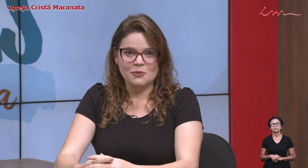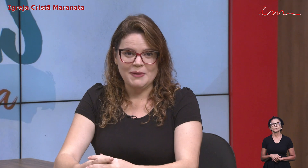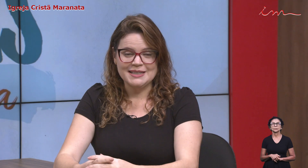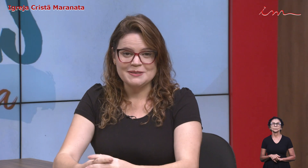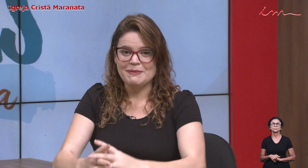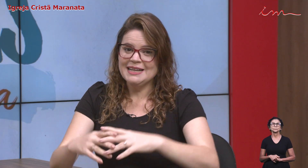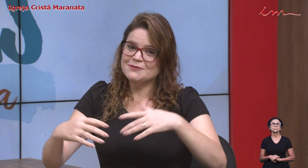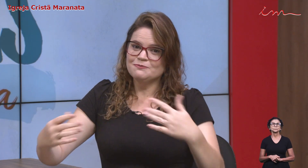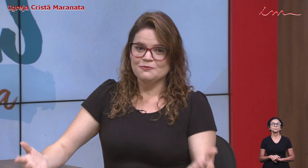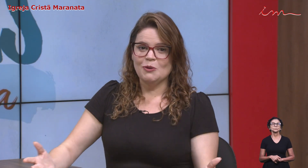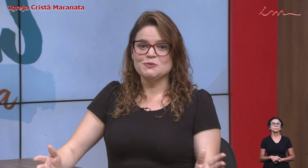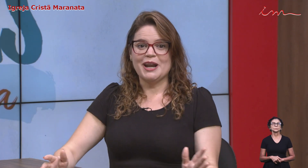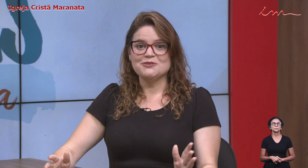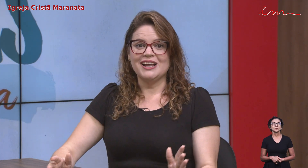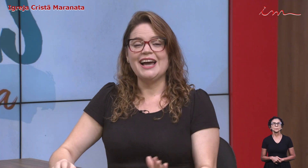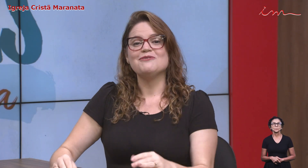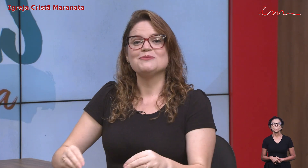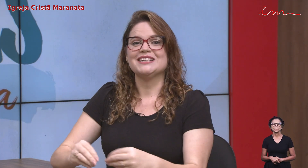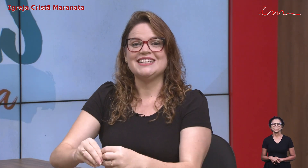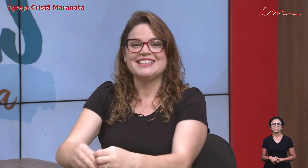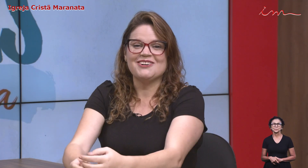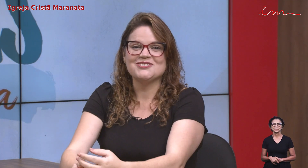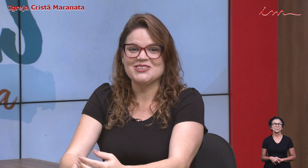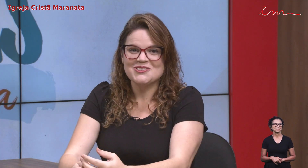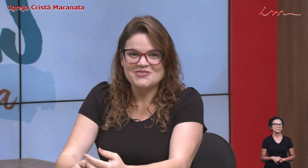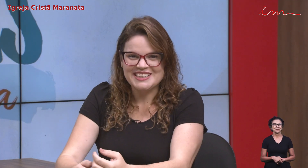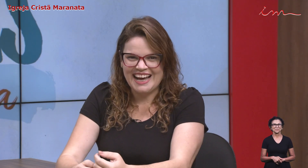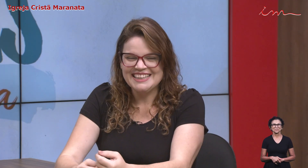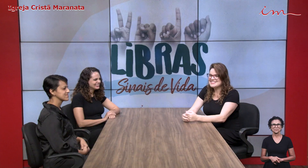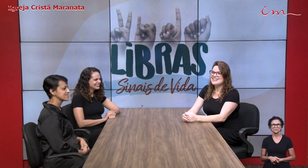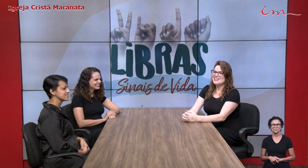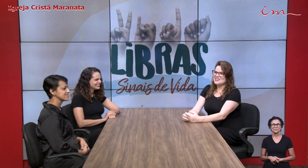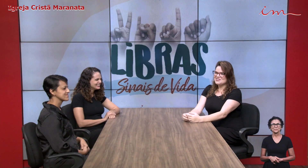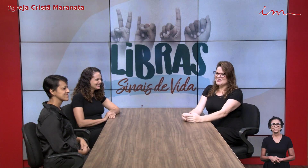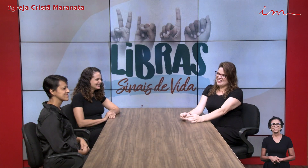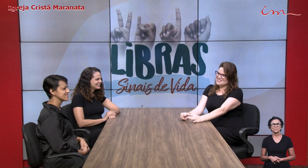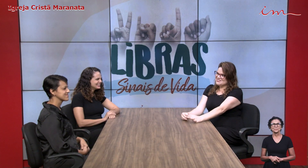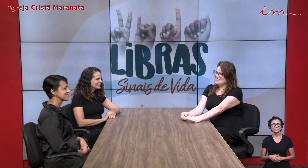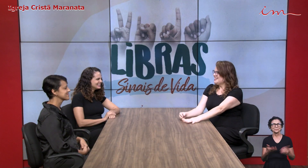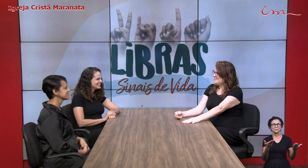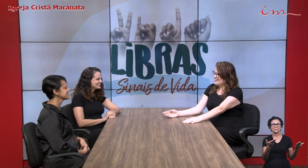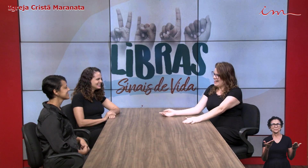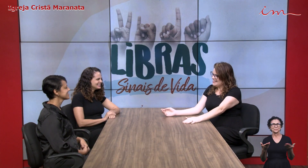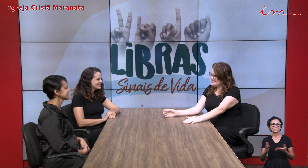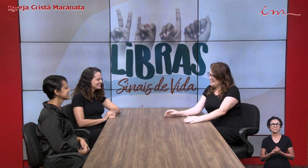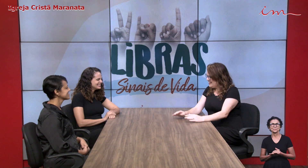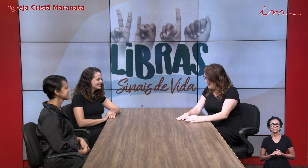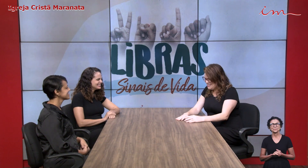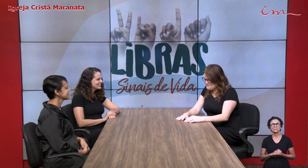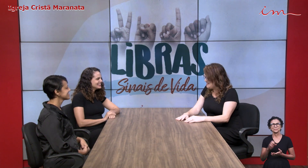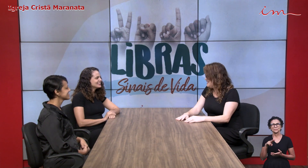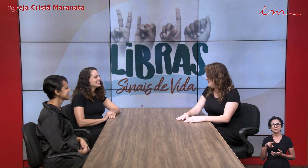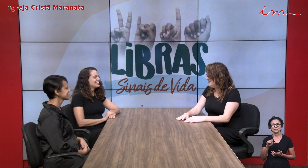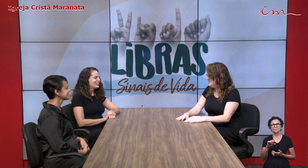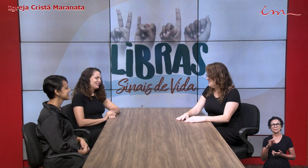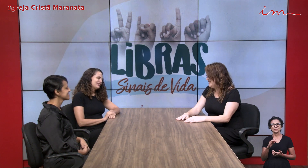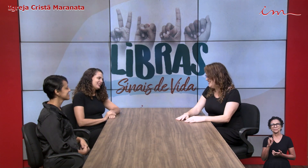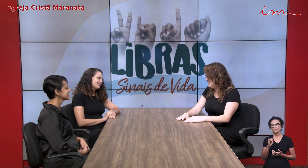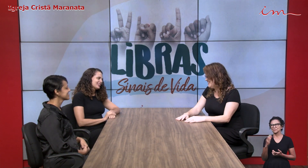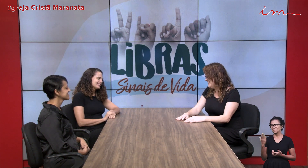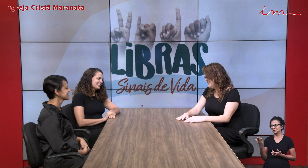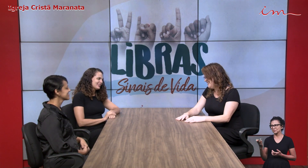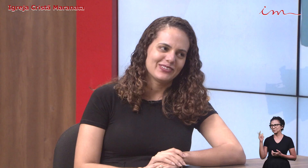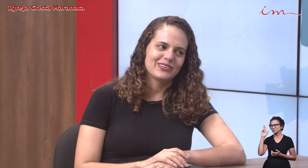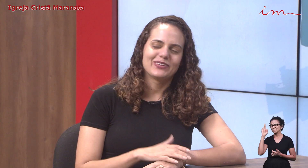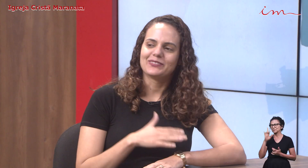aprofundar um pouco mais. Mas vamos parar de falar e vamos aqui estar com as nossas convidadas. Nossas convidadas hoje, a gente está com a Nath. Ei, Nath, Pai do Senhor. Ei,